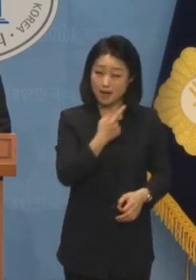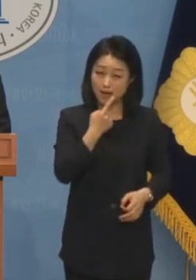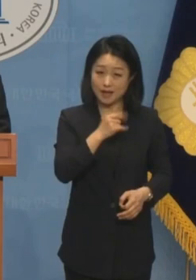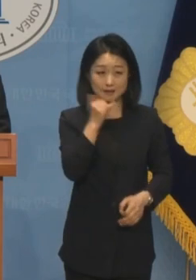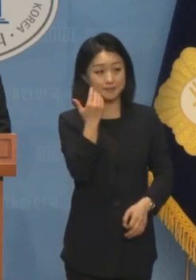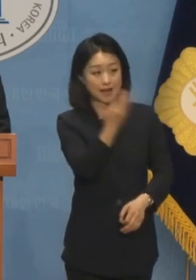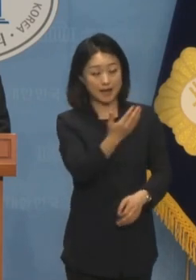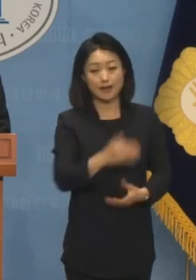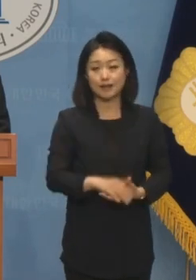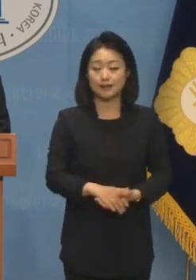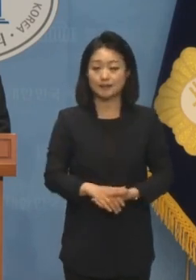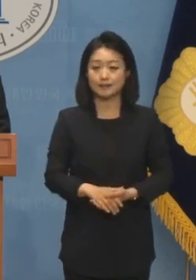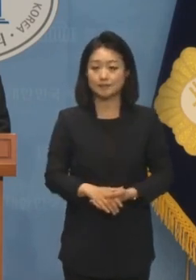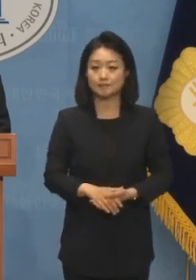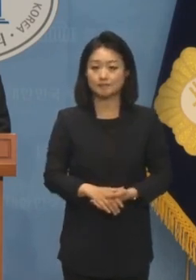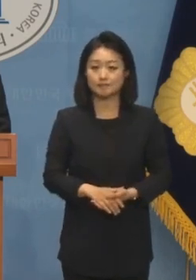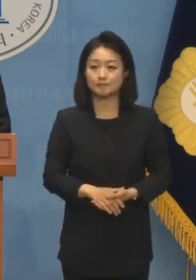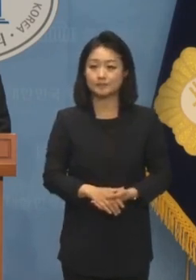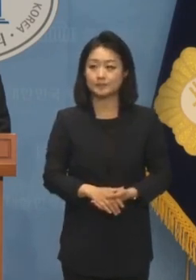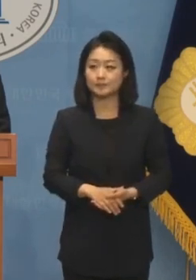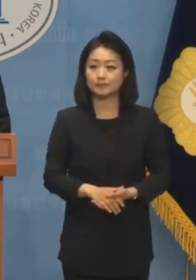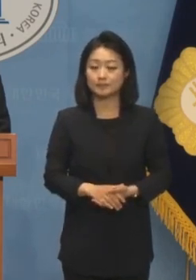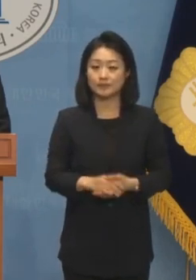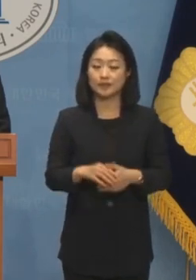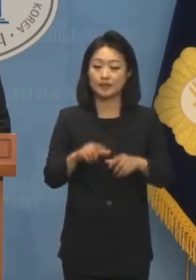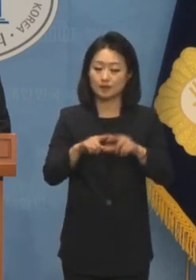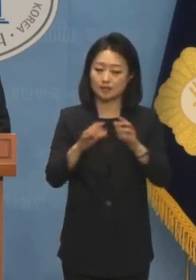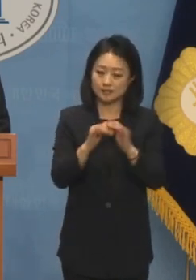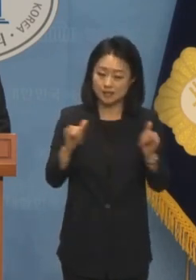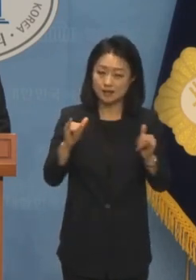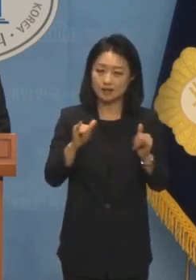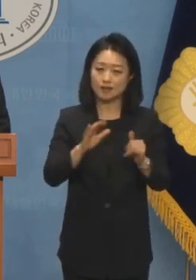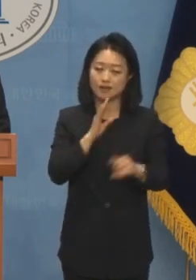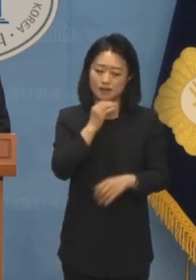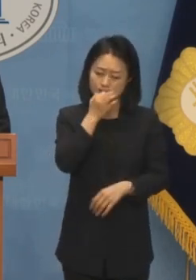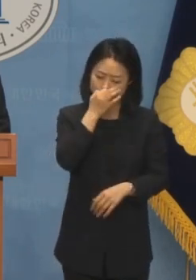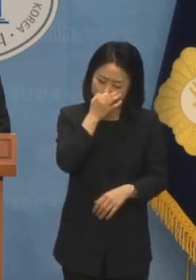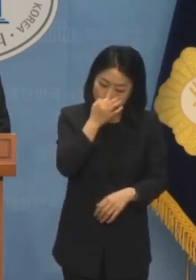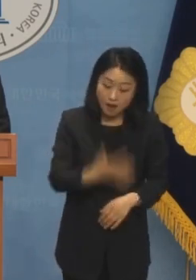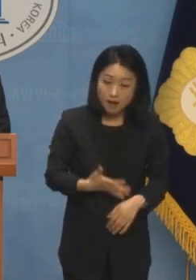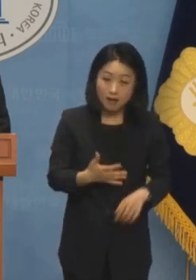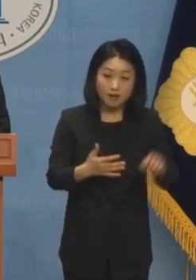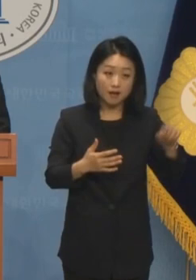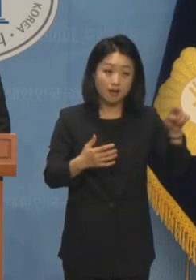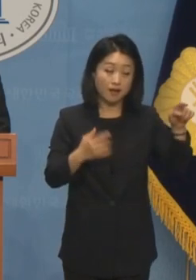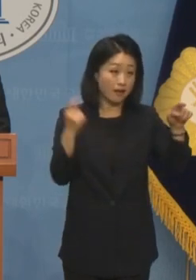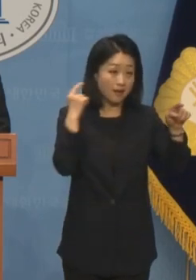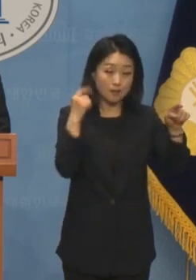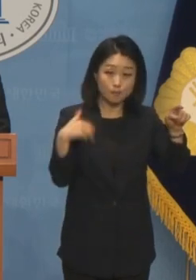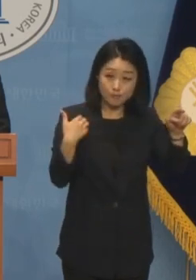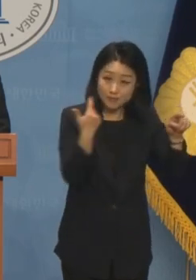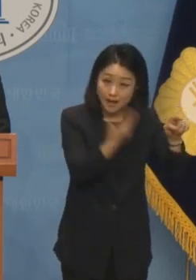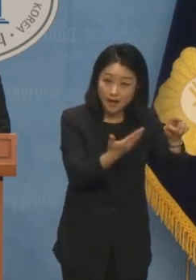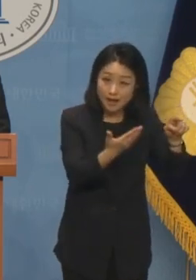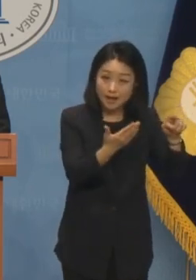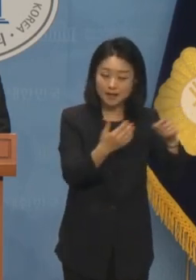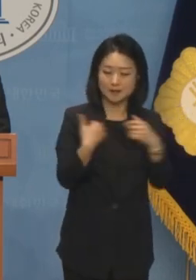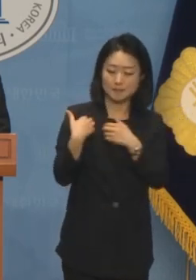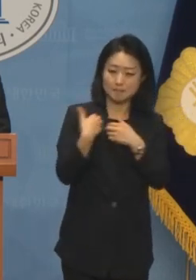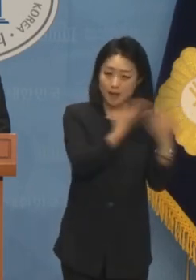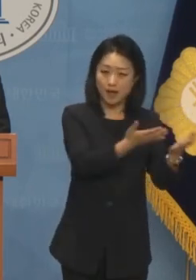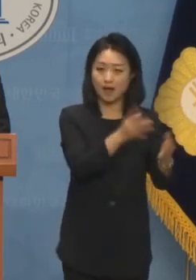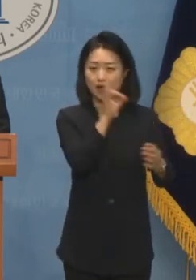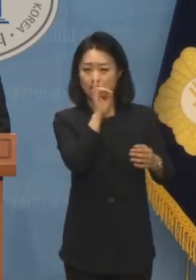이어나갈 생각입니까? 서민의 한숨이 들리지 않습니까? 더 이상 방관해서는